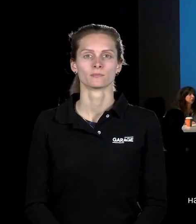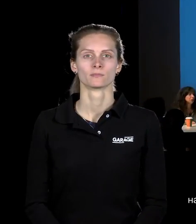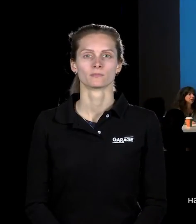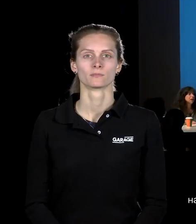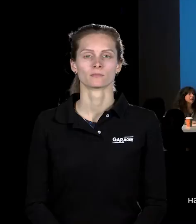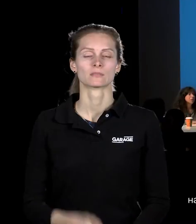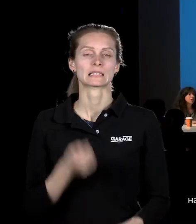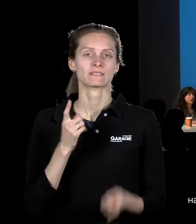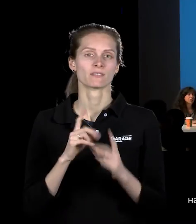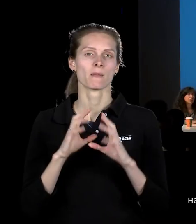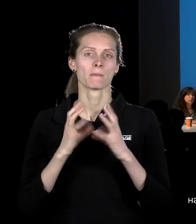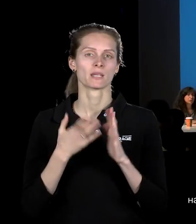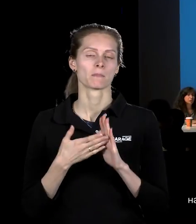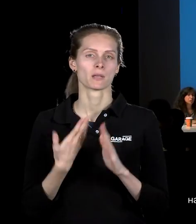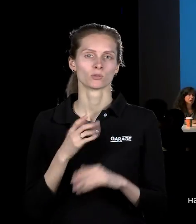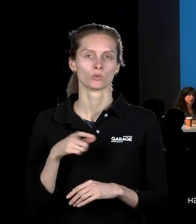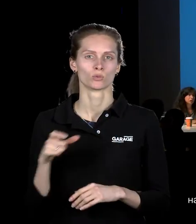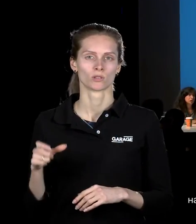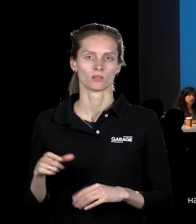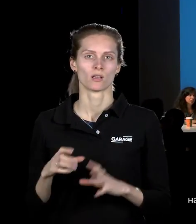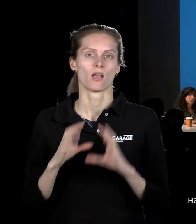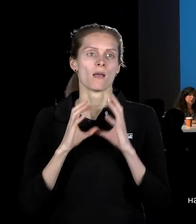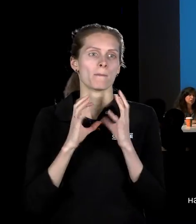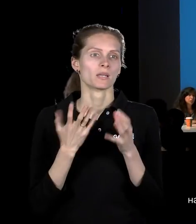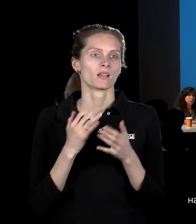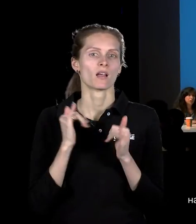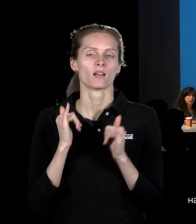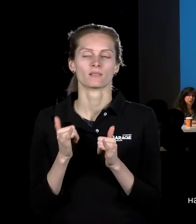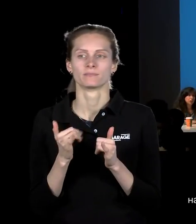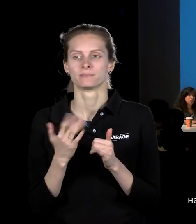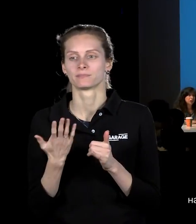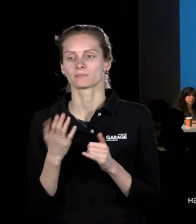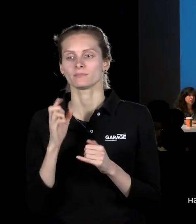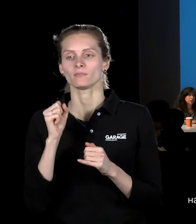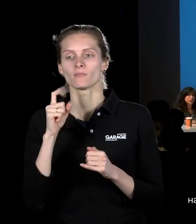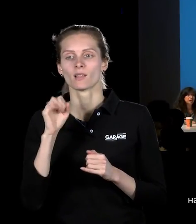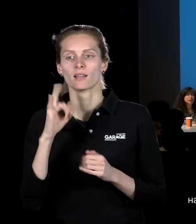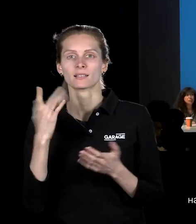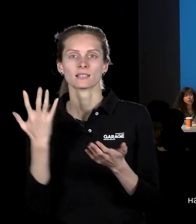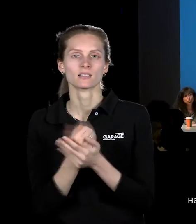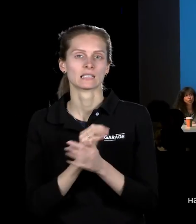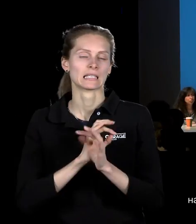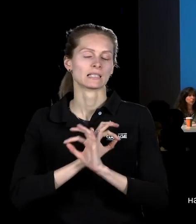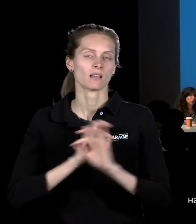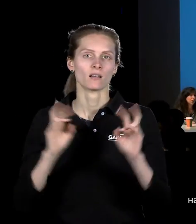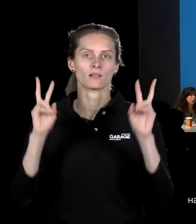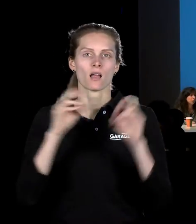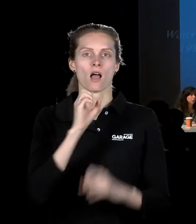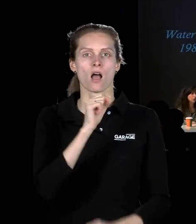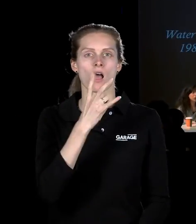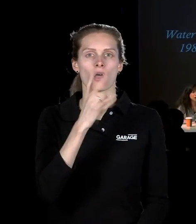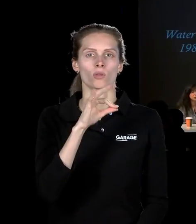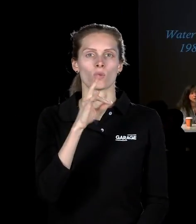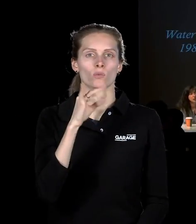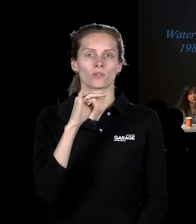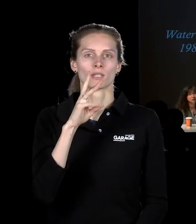действительно мир без людей, мир, для которого Бехера нашли, эти объекты, для которых Бехера нашли идеальное определение анонимной скульптуры. То